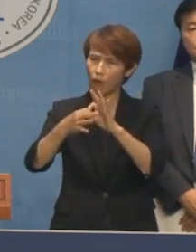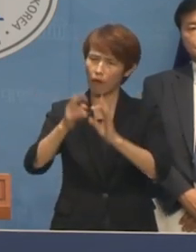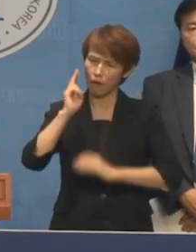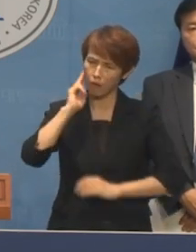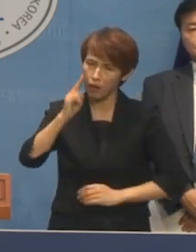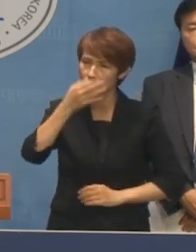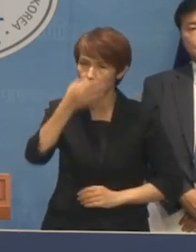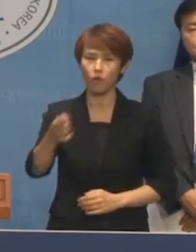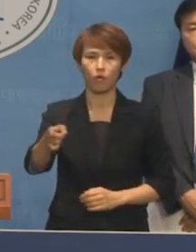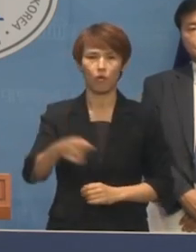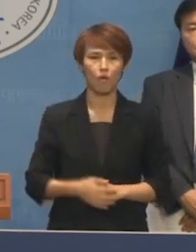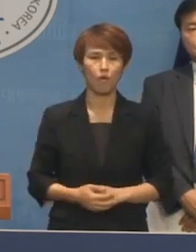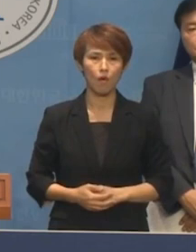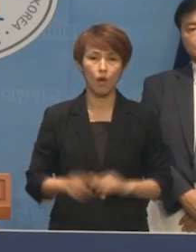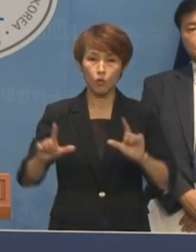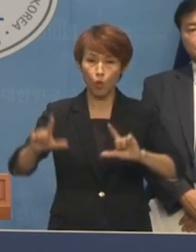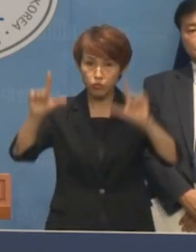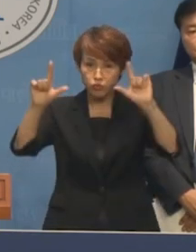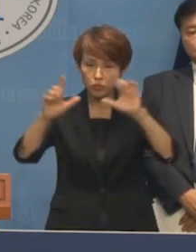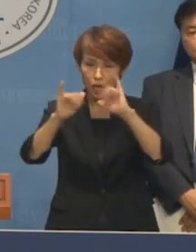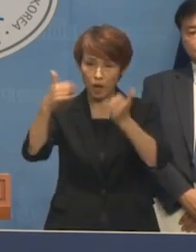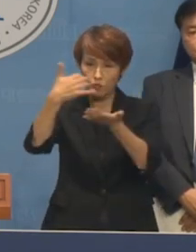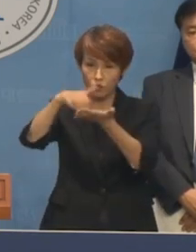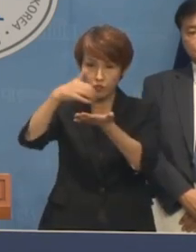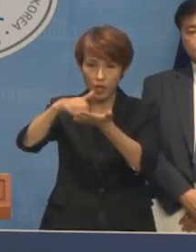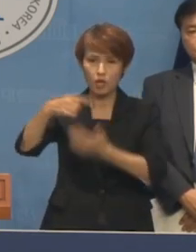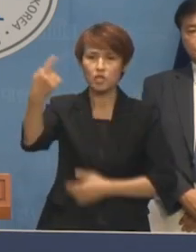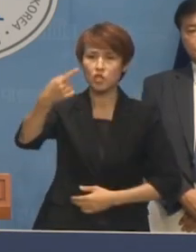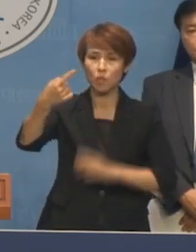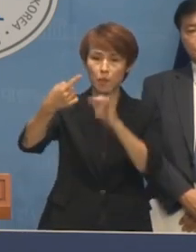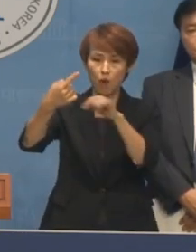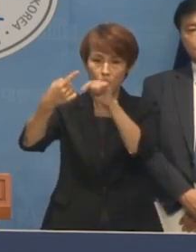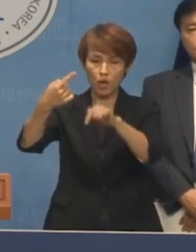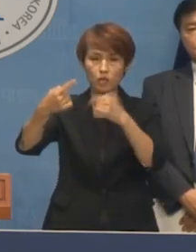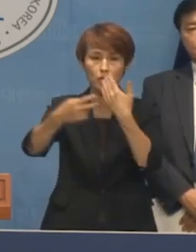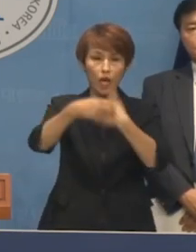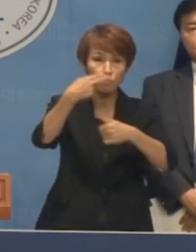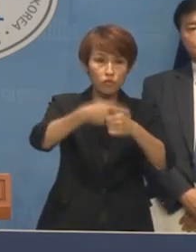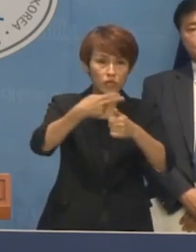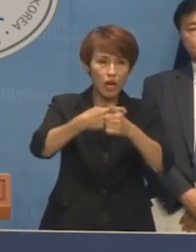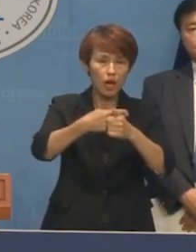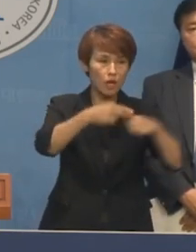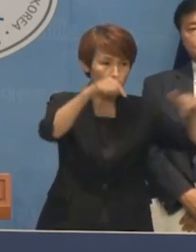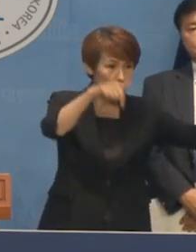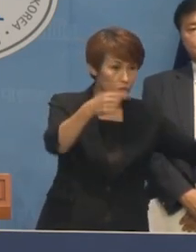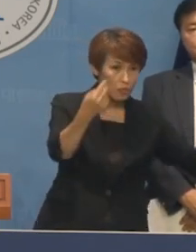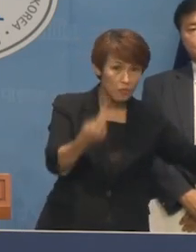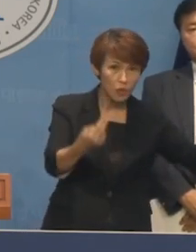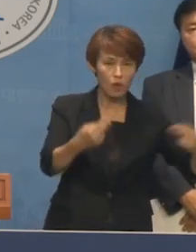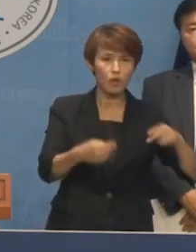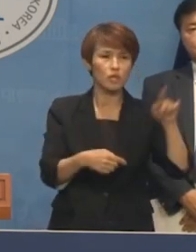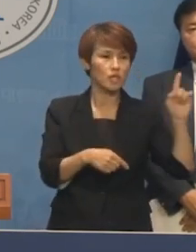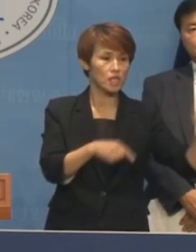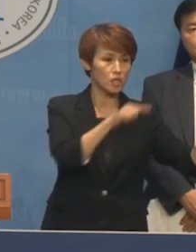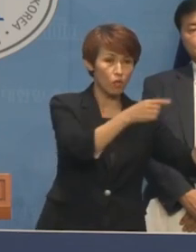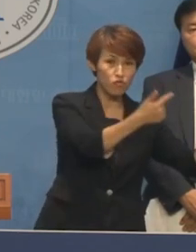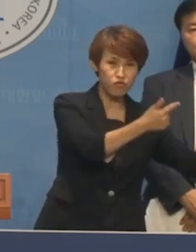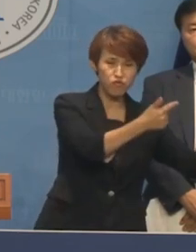절망적입니다. 동부권의 인구 1000명당 의사 수는 서부권의 1.6명보다